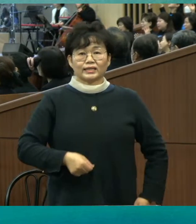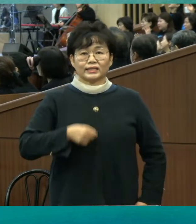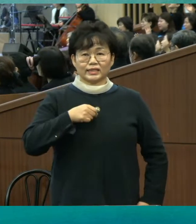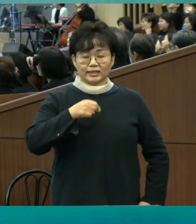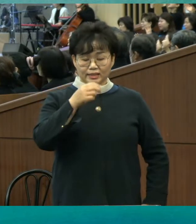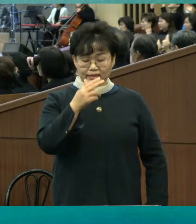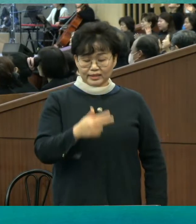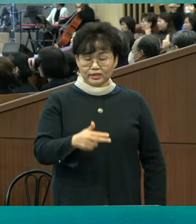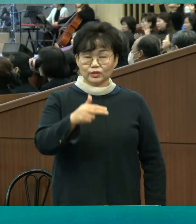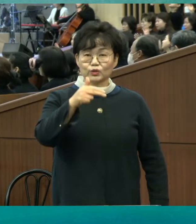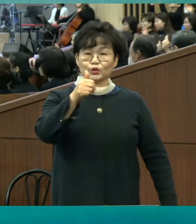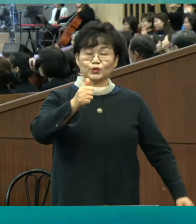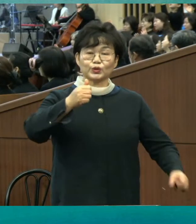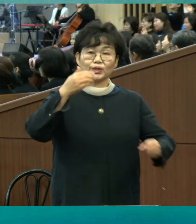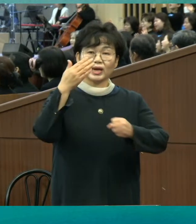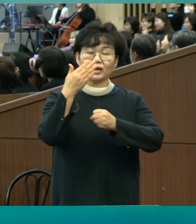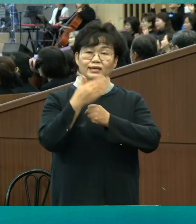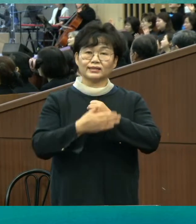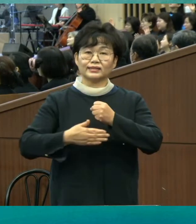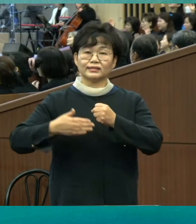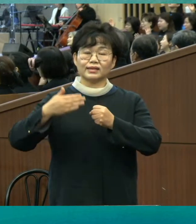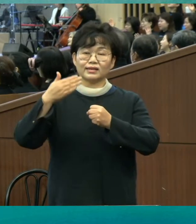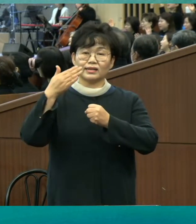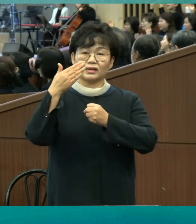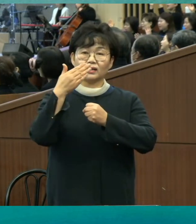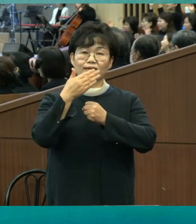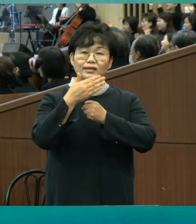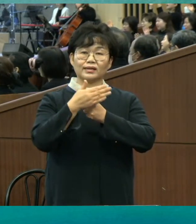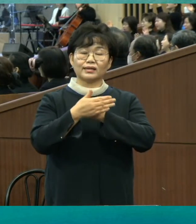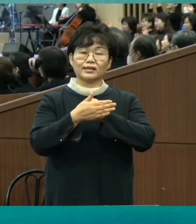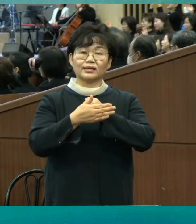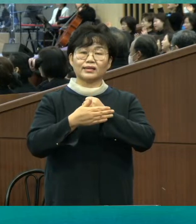신실하신 주의